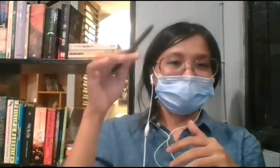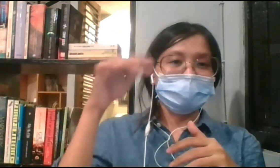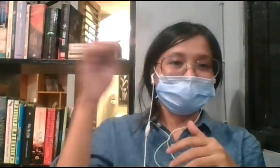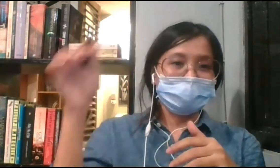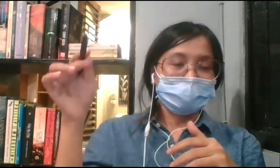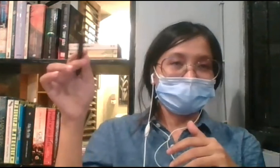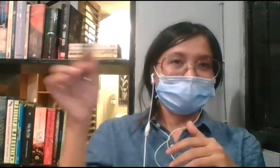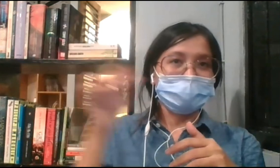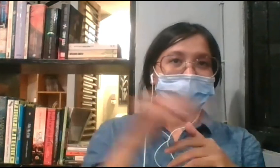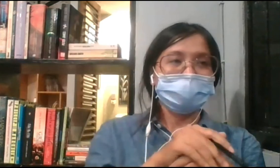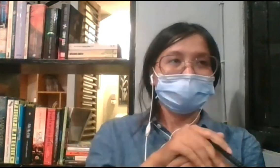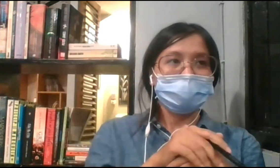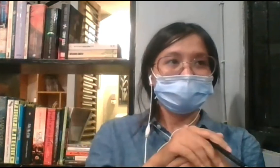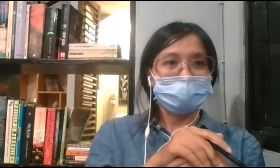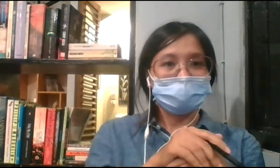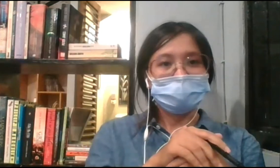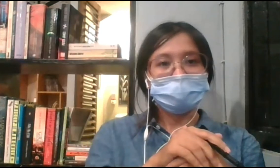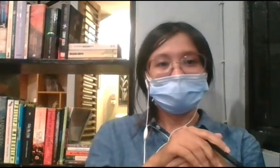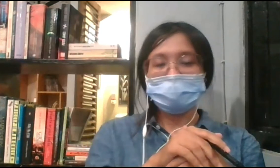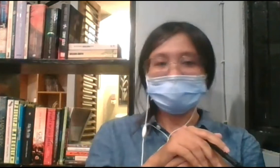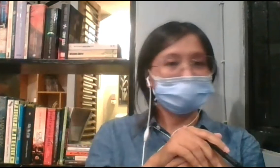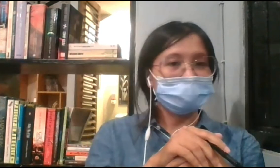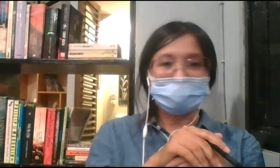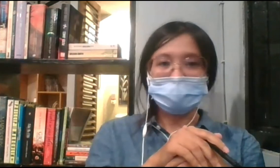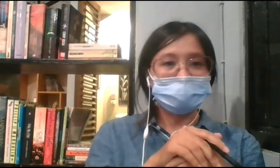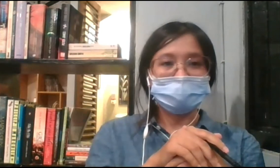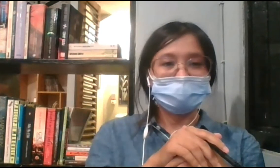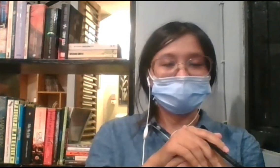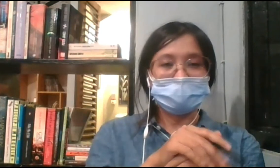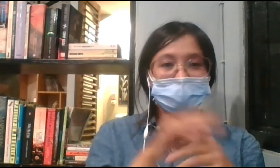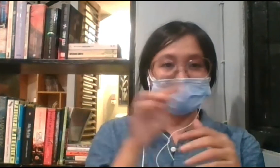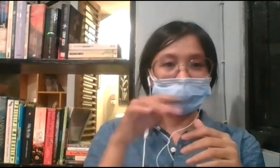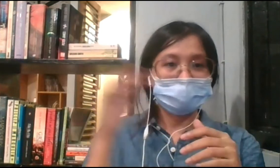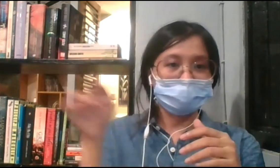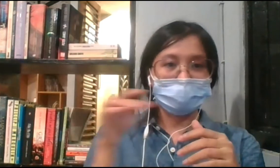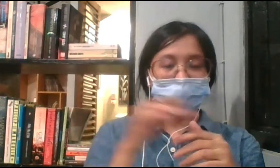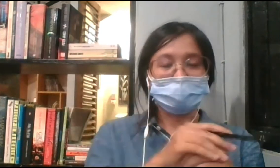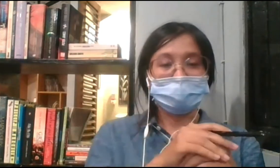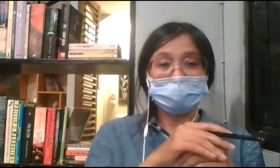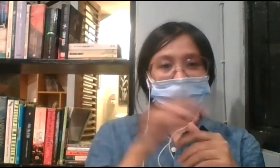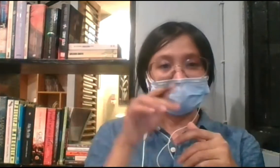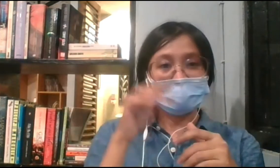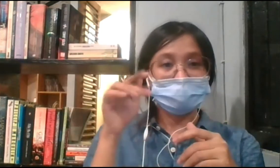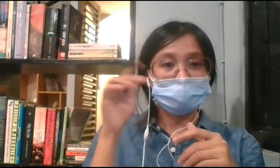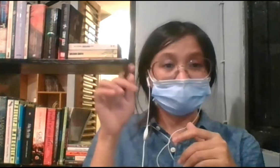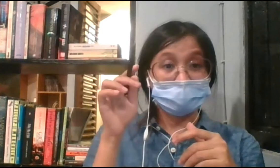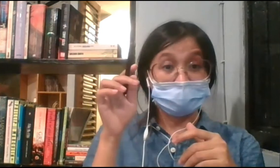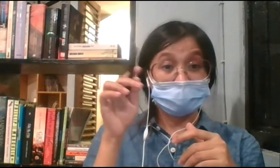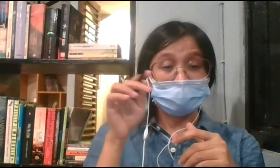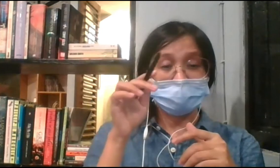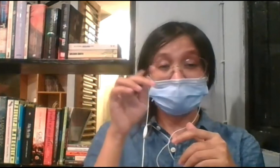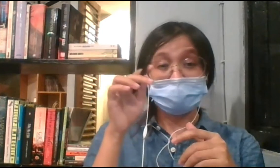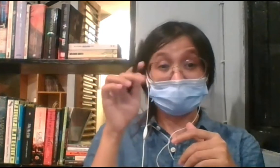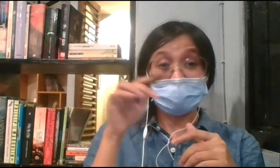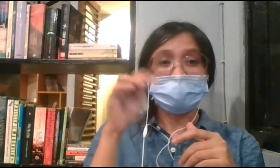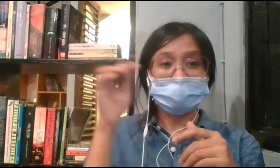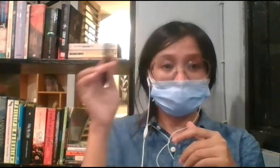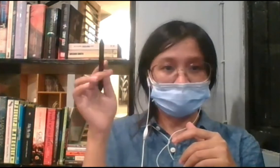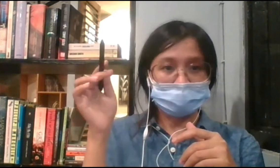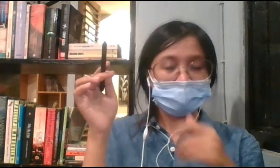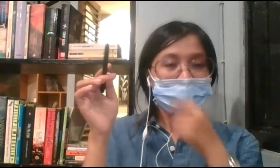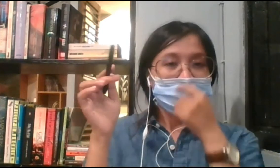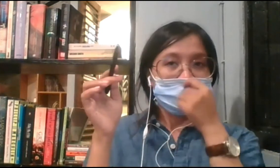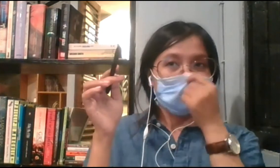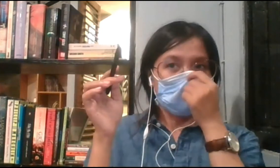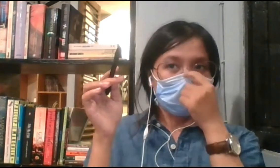misalnya membuat judul seperti itu. Nah, itu enggak menarik sebagai sebuah judul. Saya sebut sebagai sesuatu yang